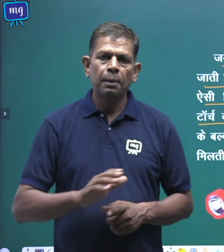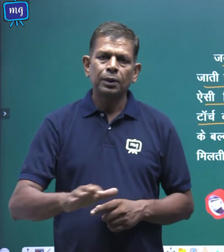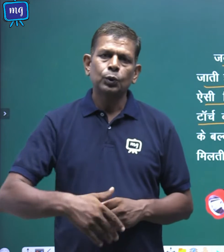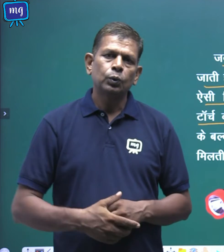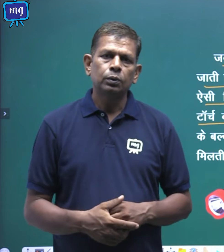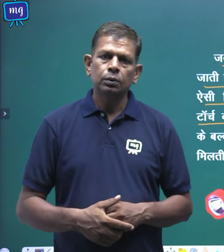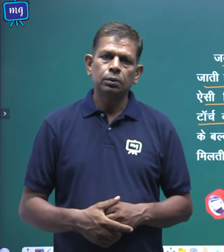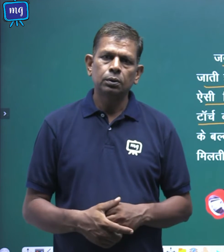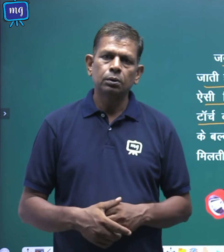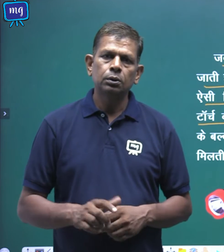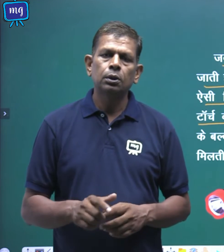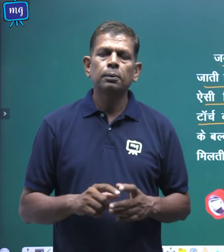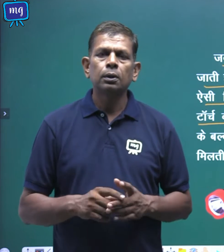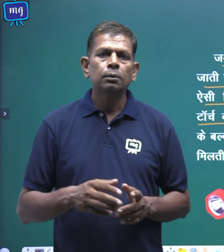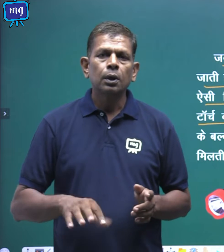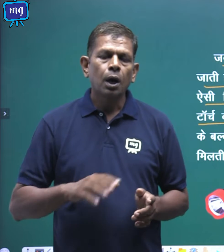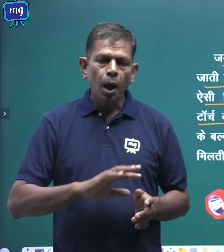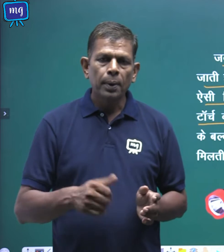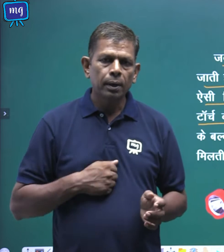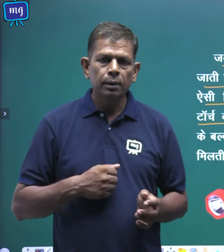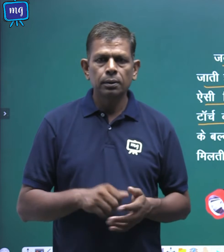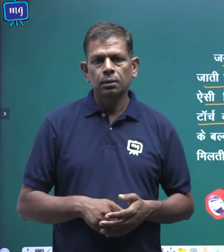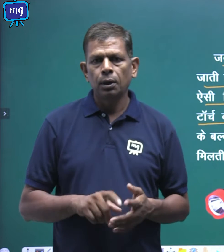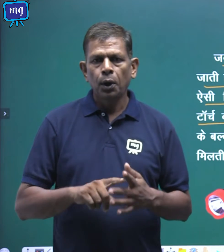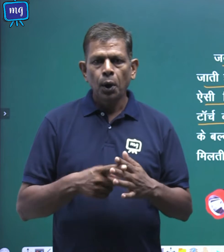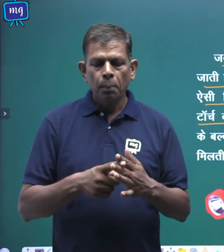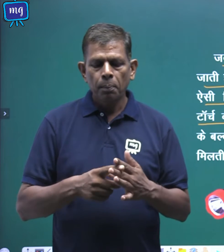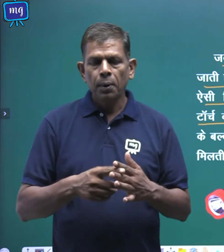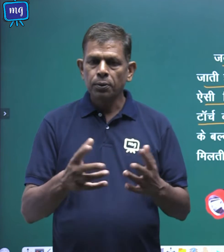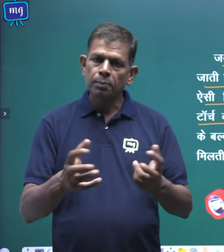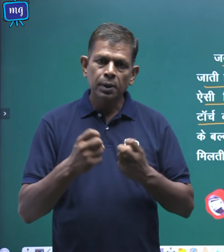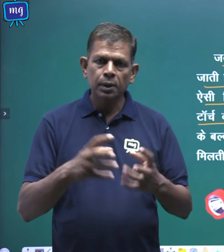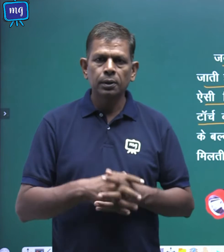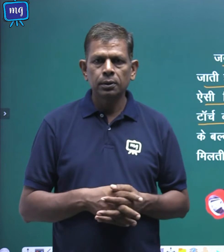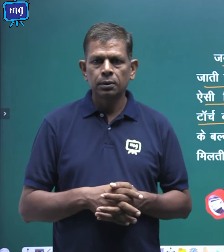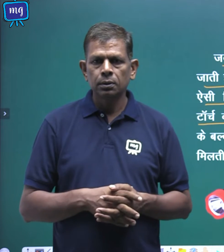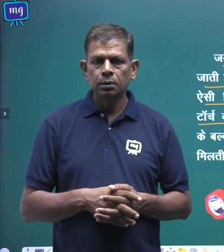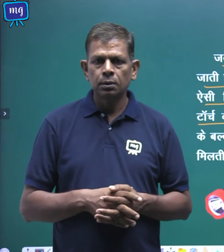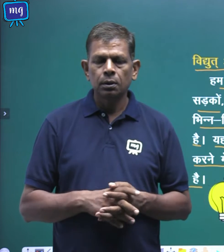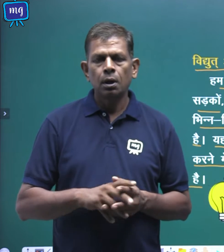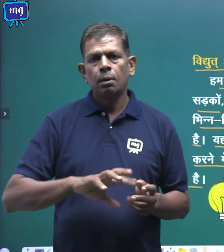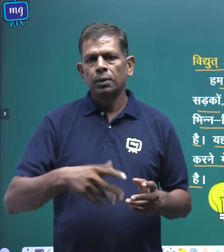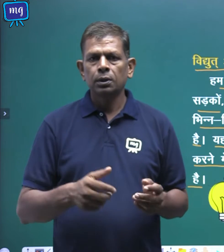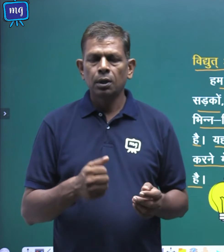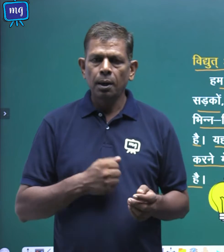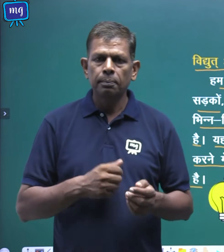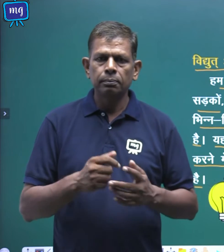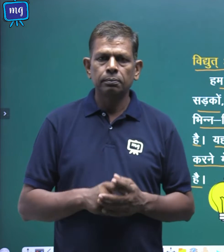बच्चों, जब तक हमें विद्युत मिलती है तब तक तो